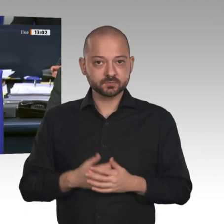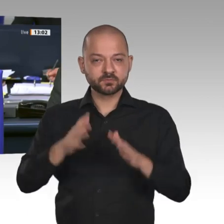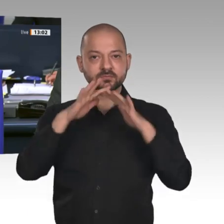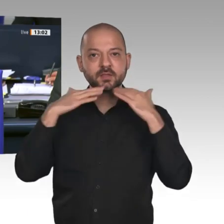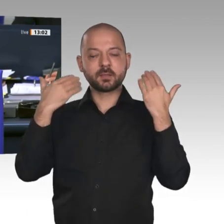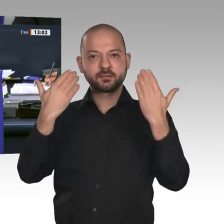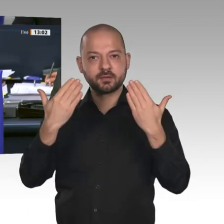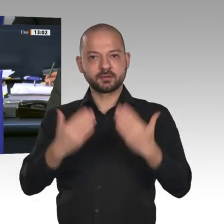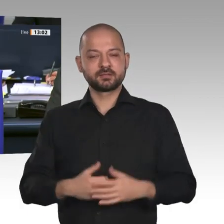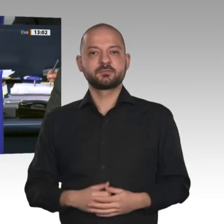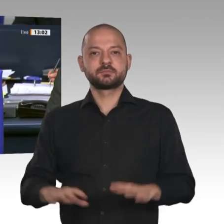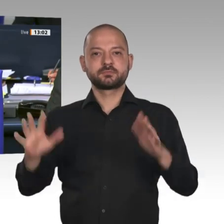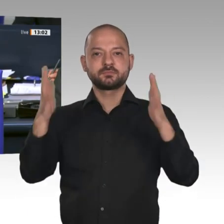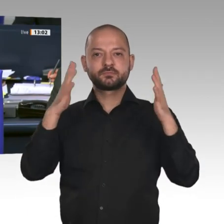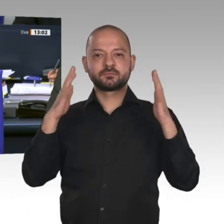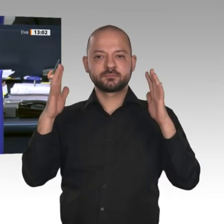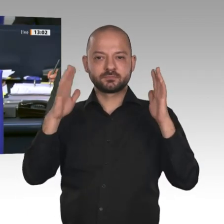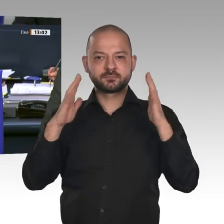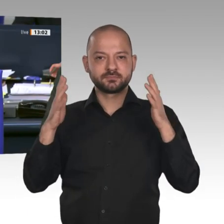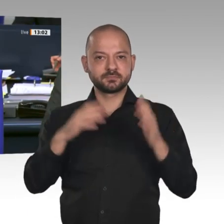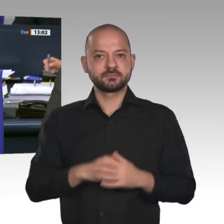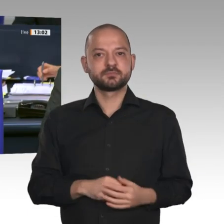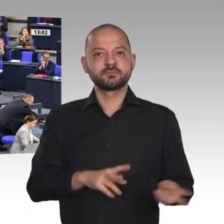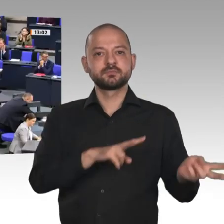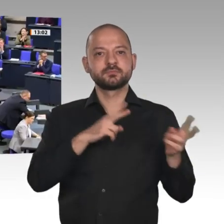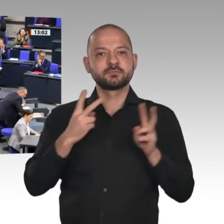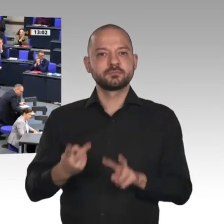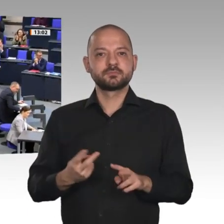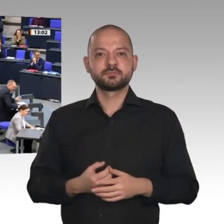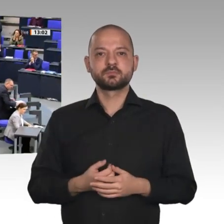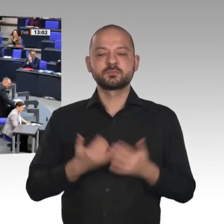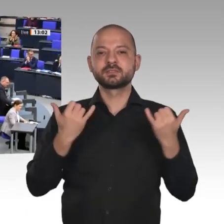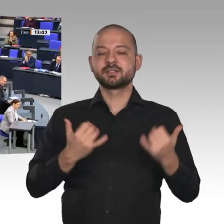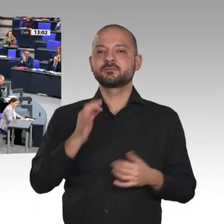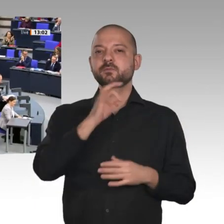Das Wort hat die Kollegin Ulla Jelke für die Fraktion Die Linke.